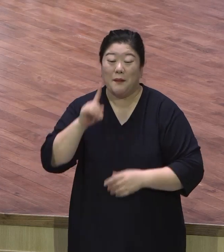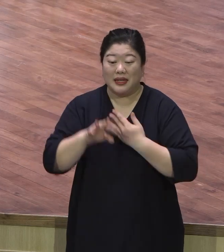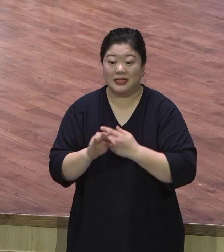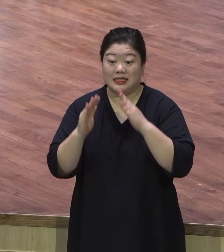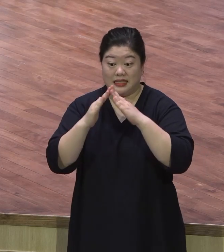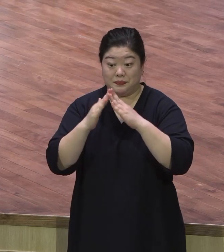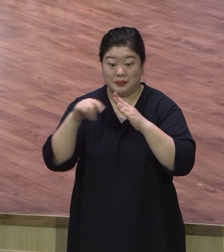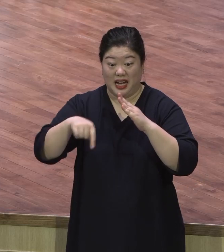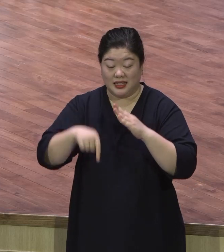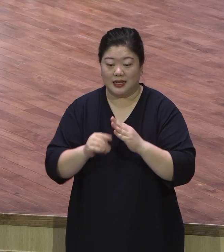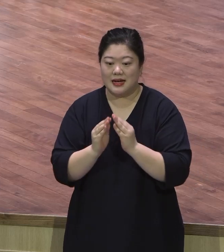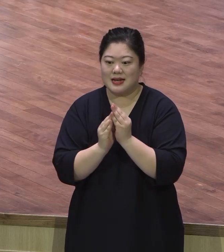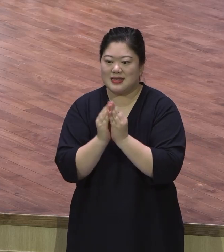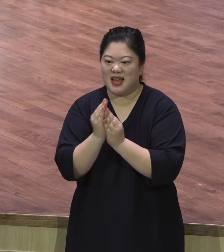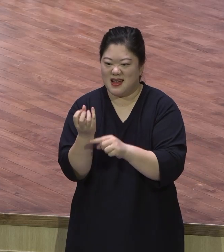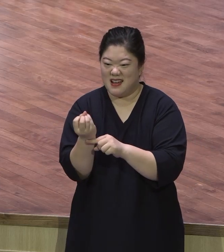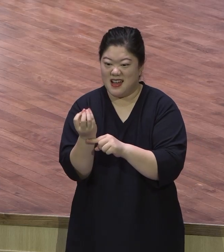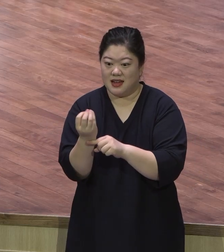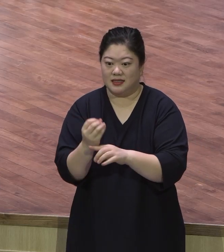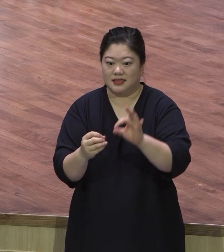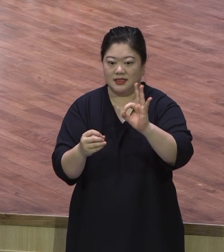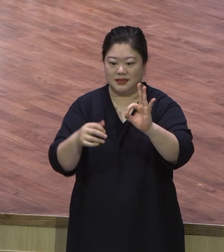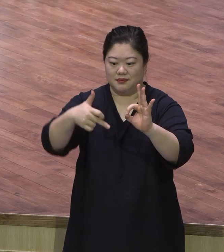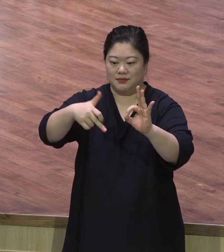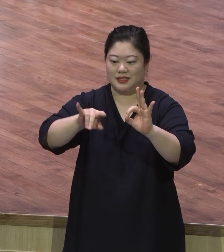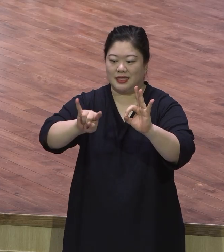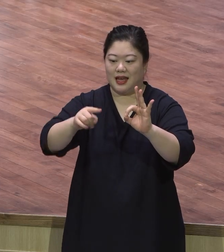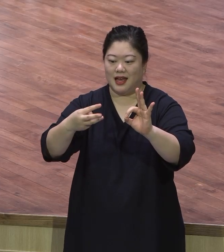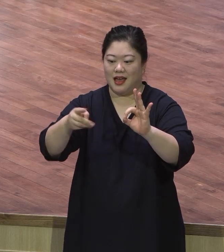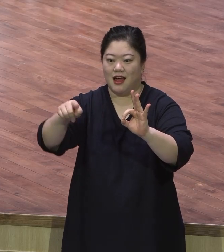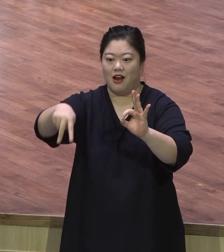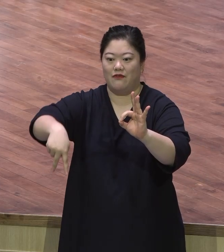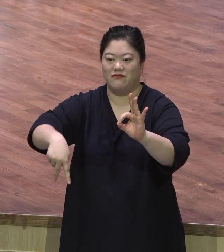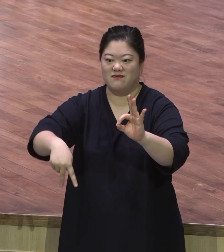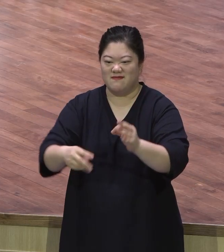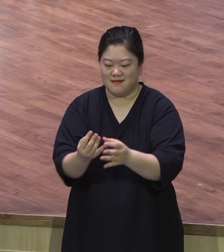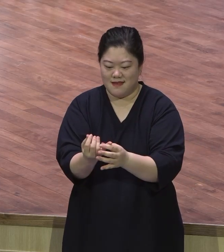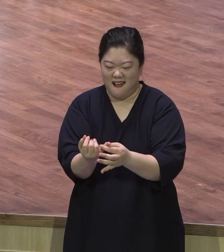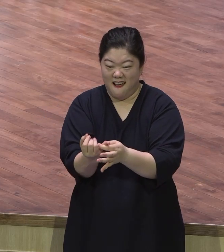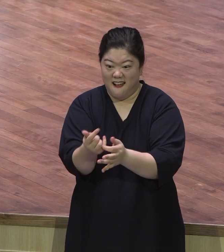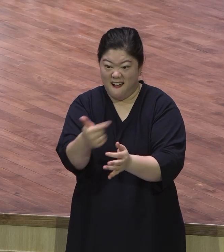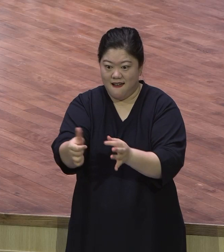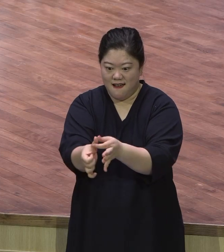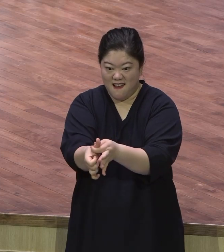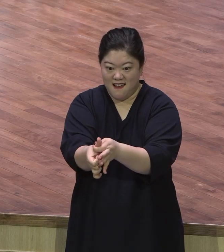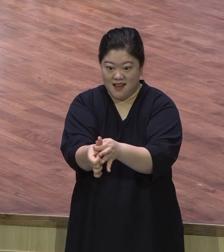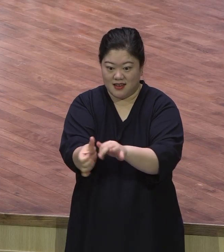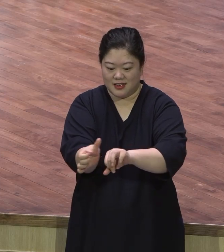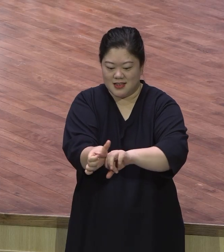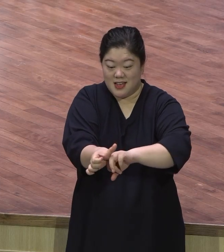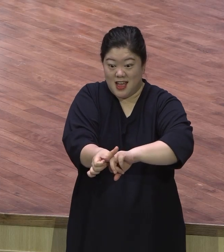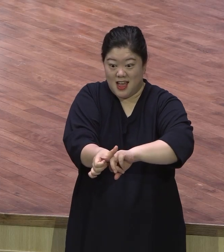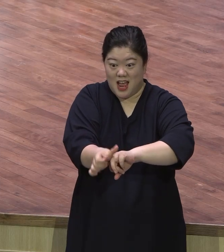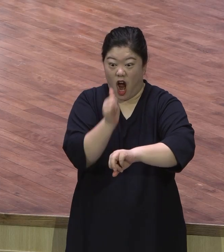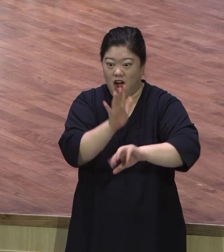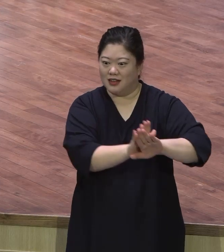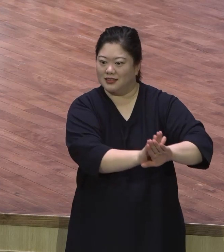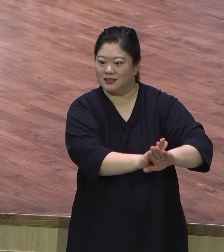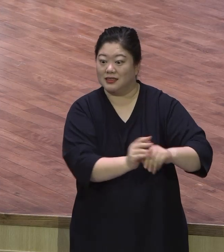다이아몬드 10카락짜리 하나 있다 몇 억짜리 다이아몬드가 어디에 딱 넣어놨다 어디에 뭐 이렇게